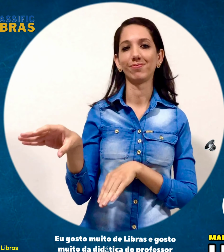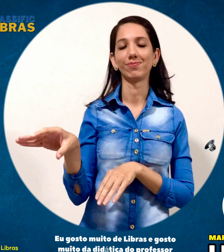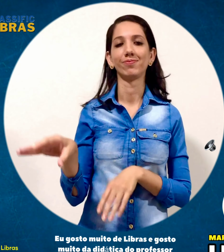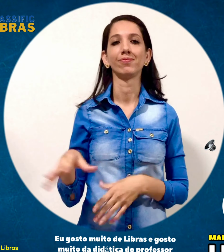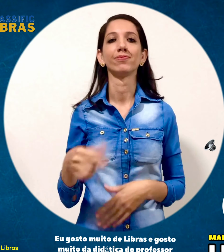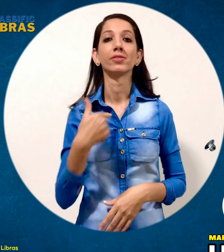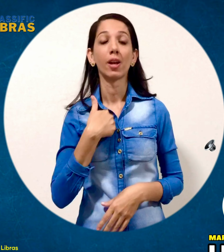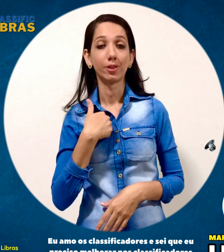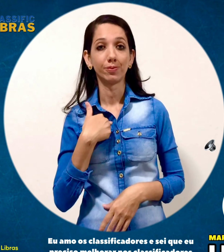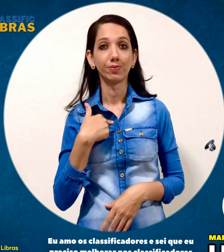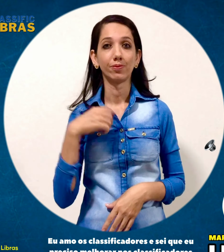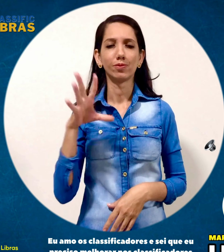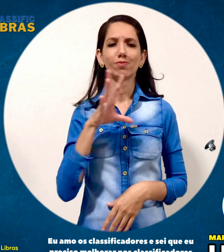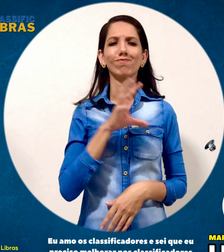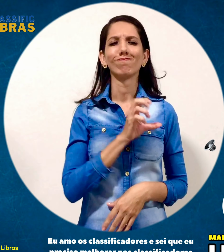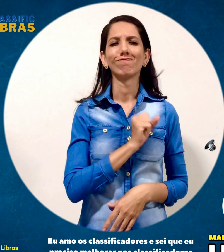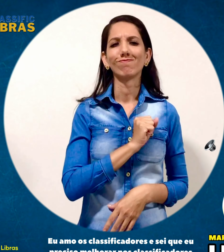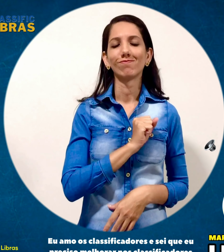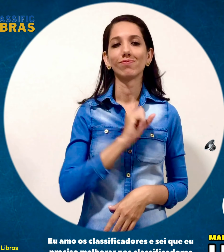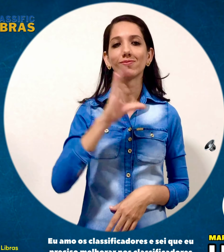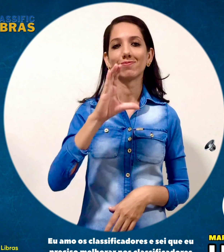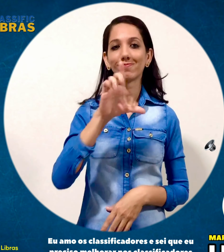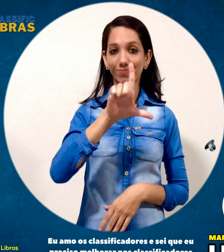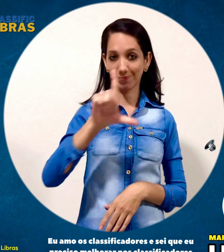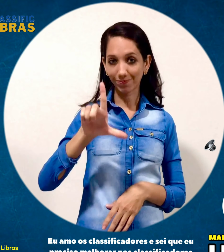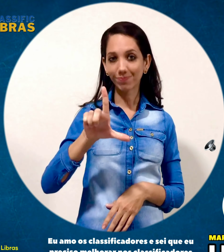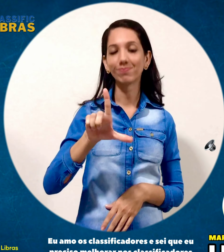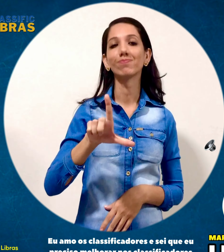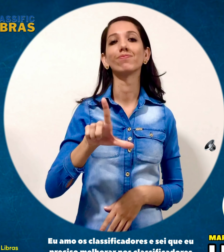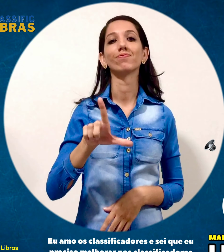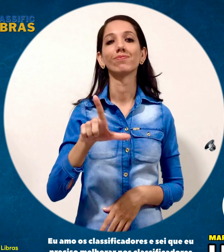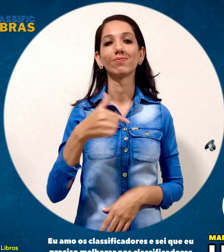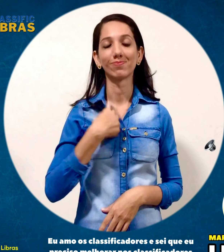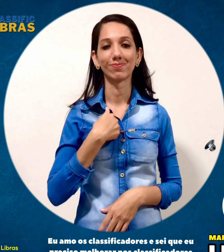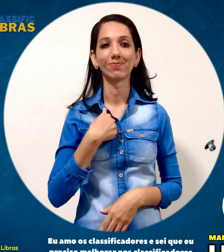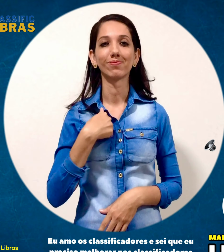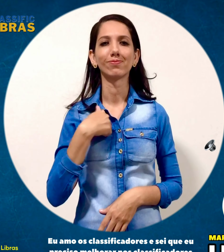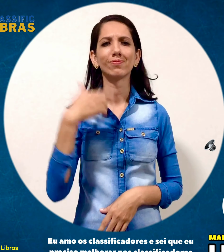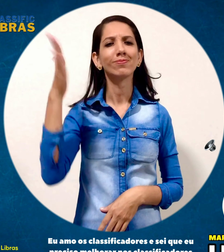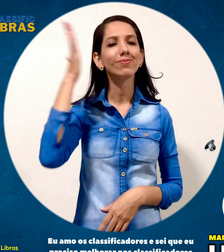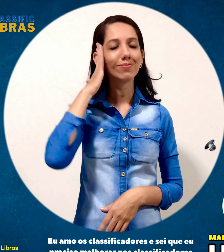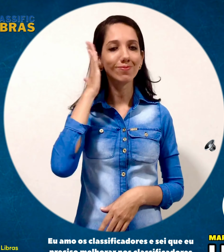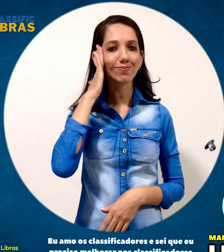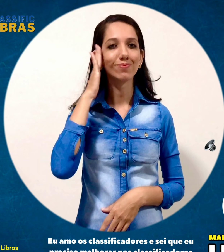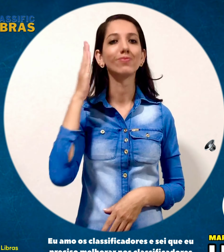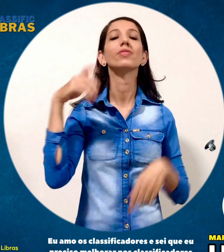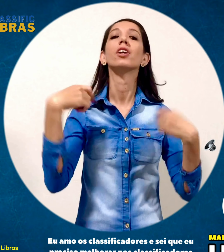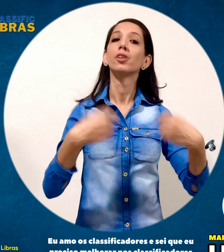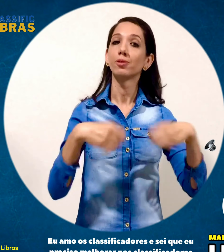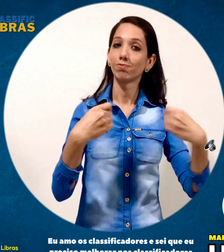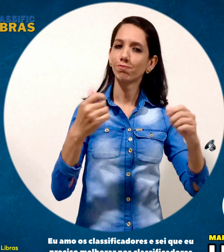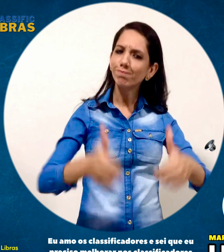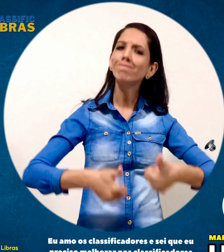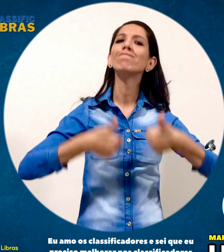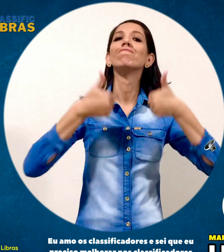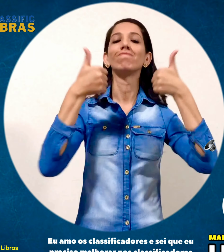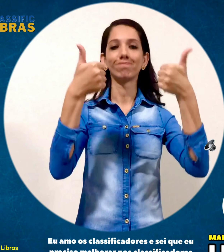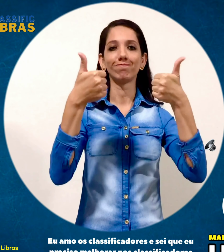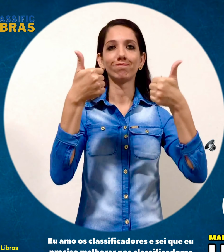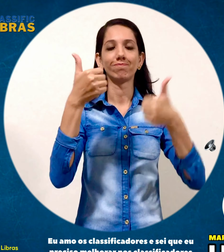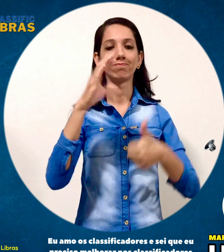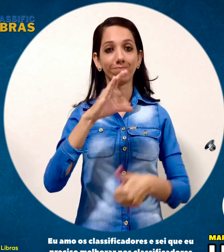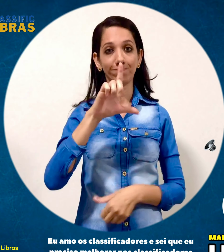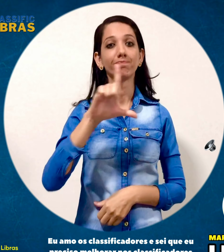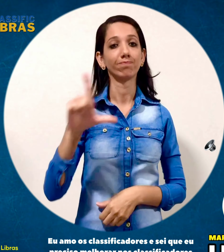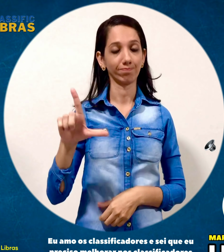ensina libras, eu amo os classificadores e sei que preciso